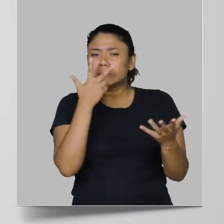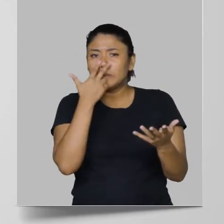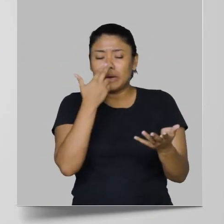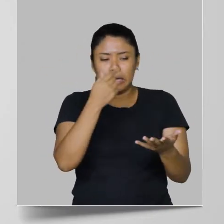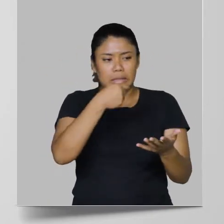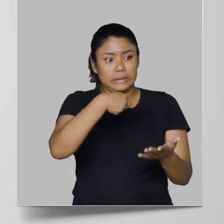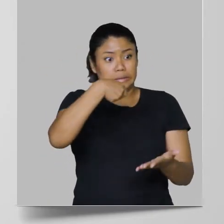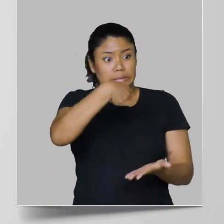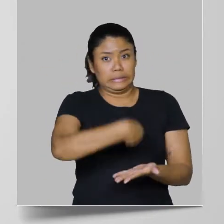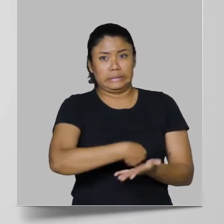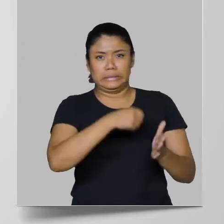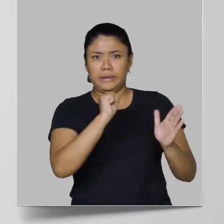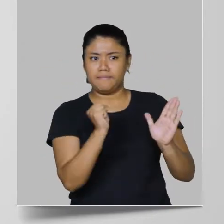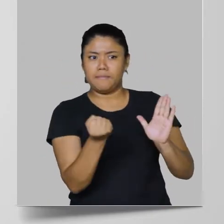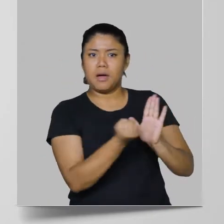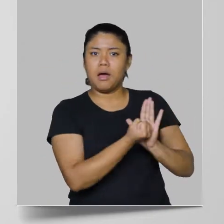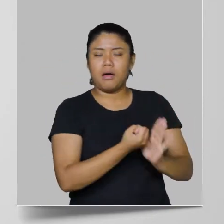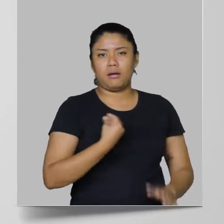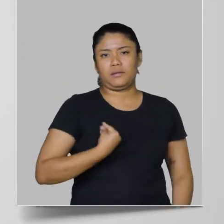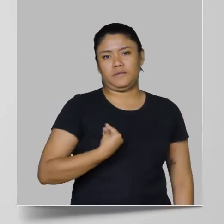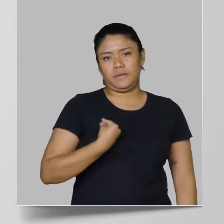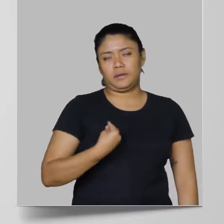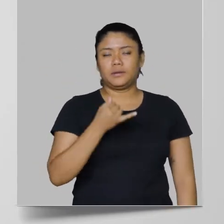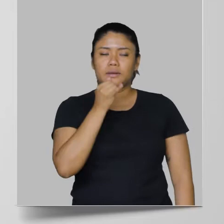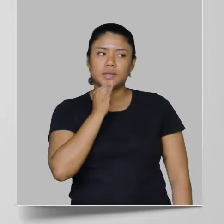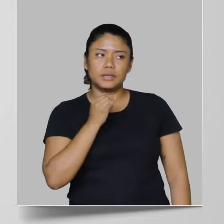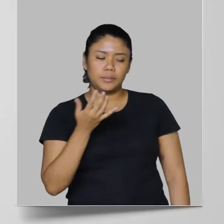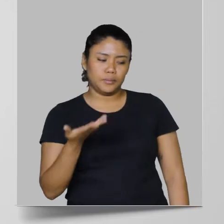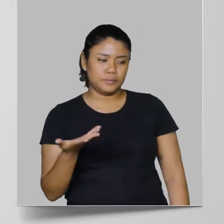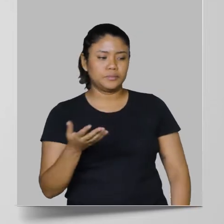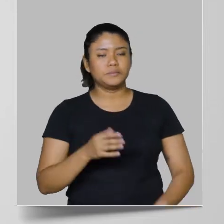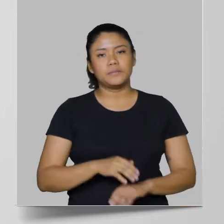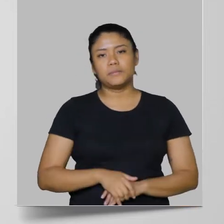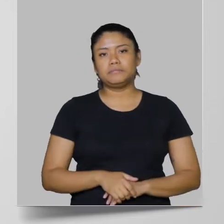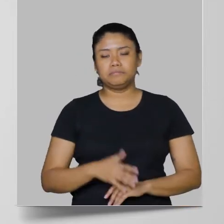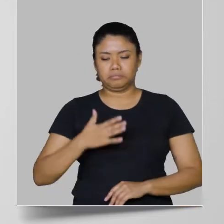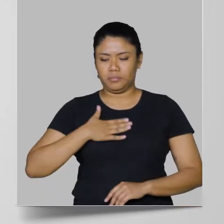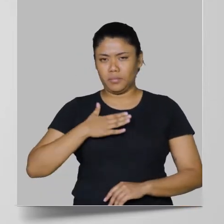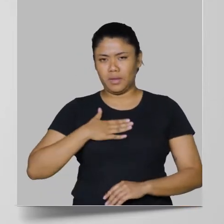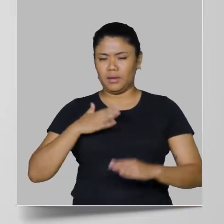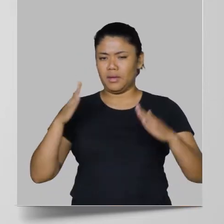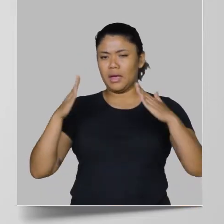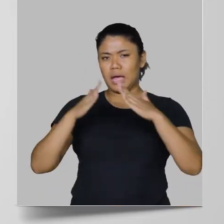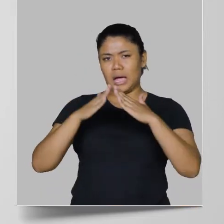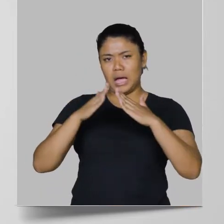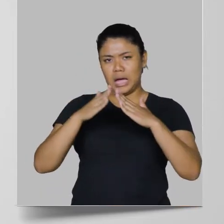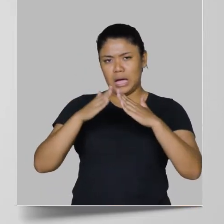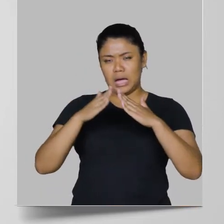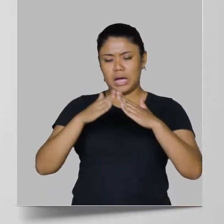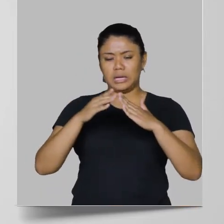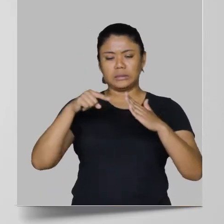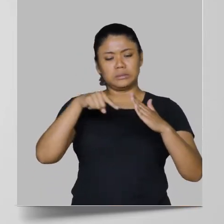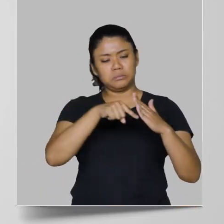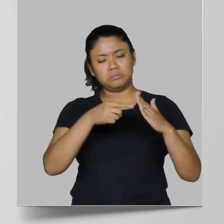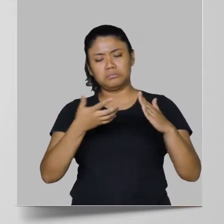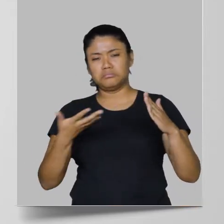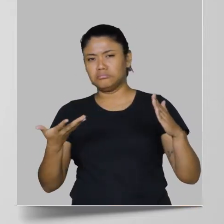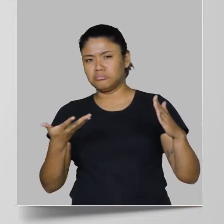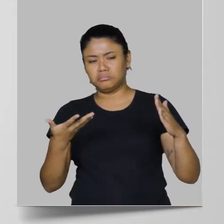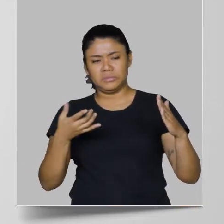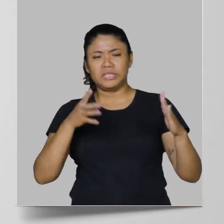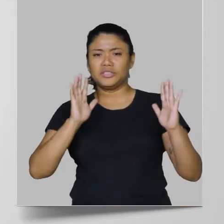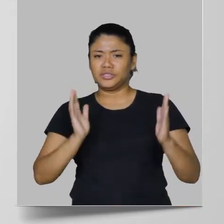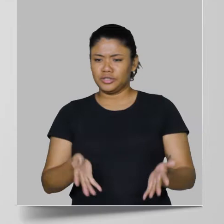essa realidade para mim. Por exemplo, quando eu tô na minha casa e eu tenho